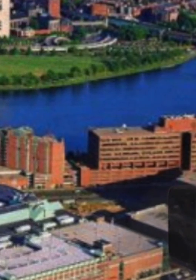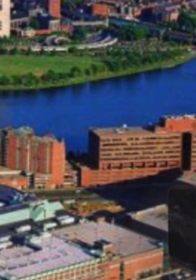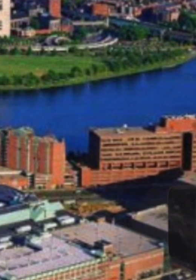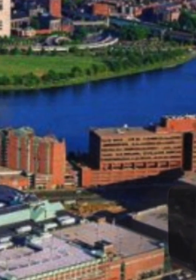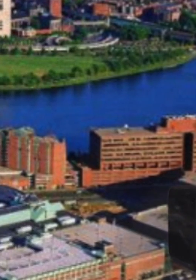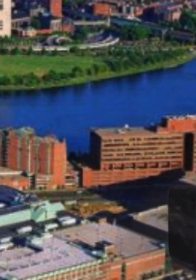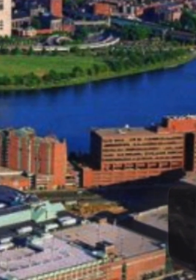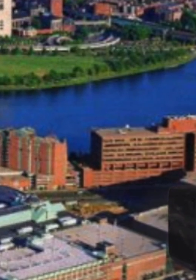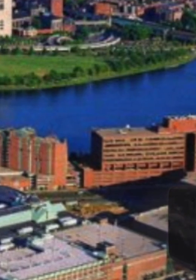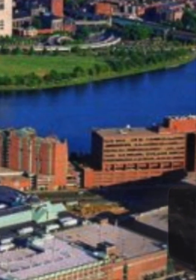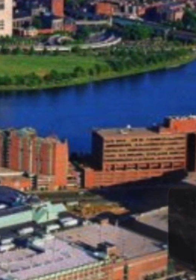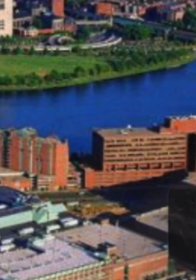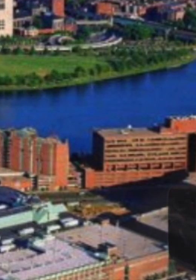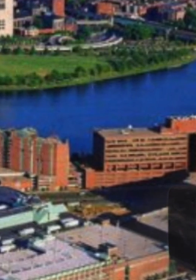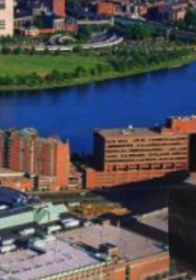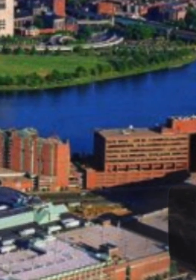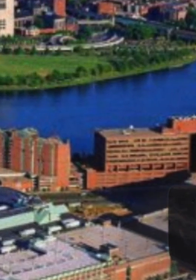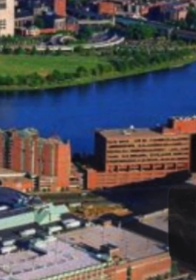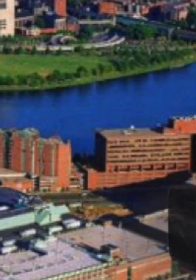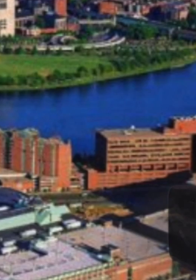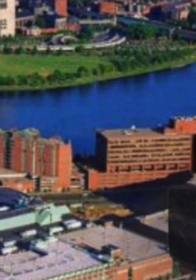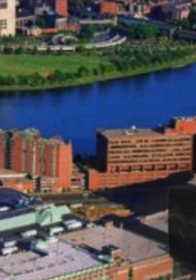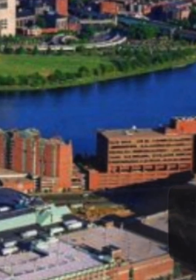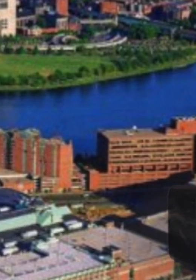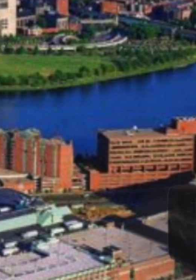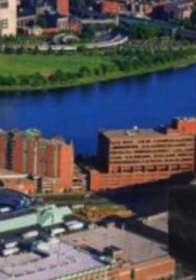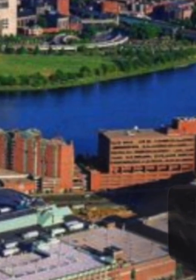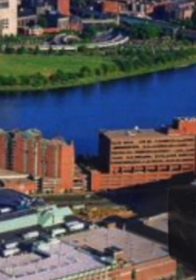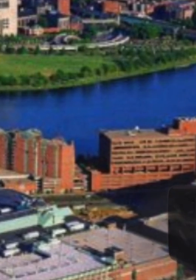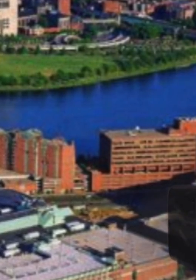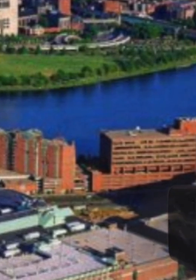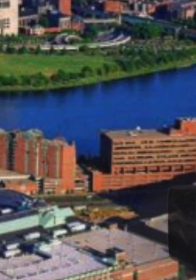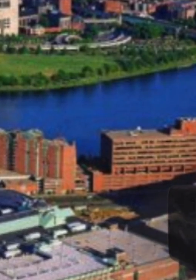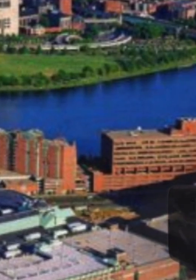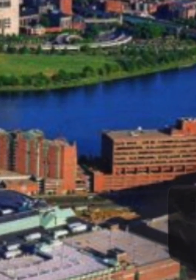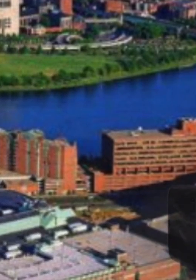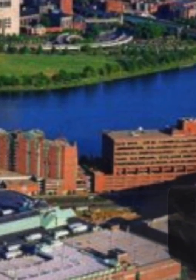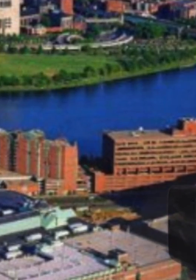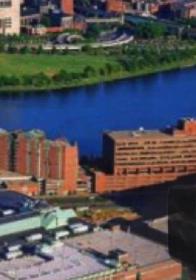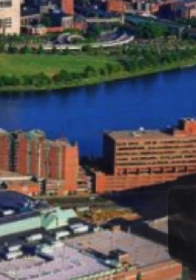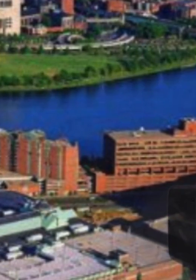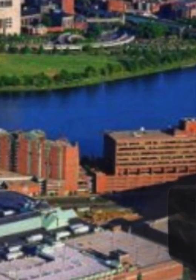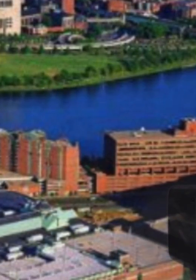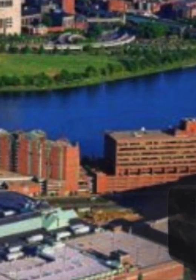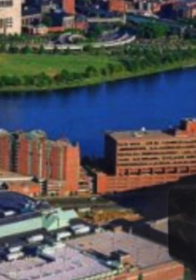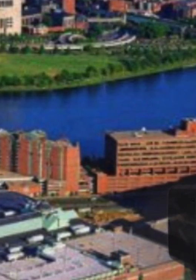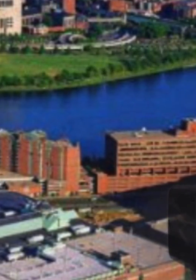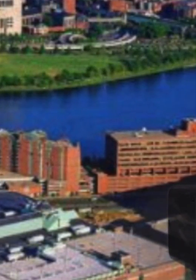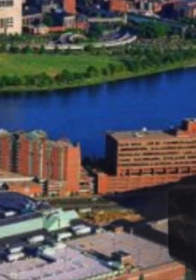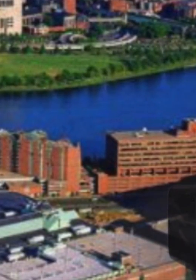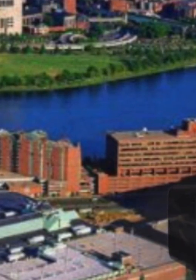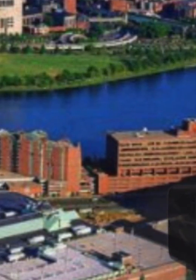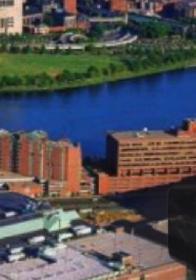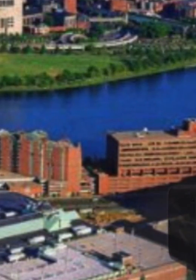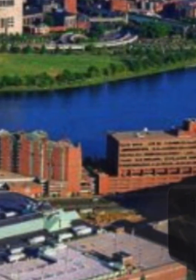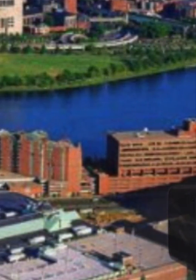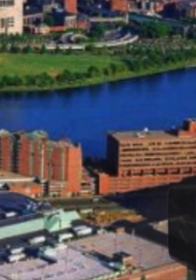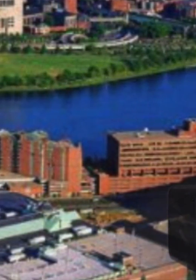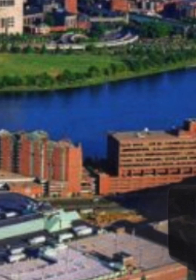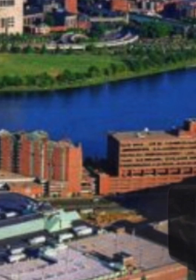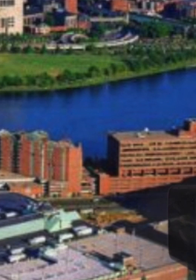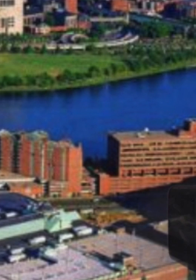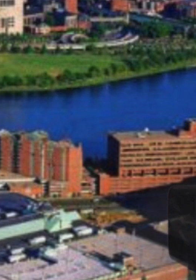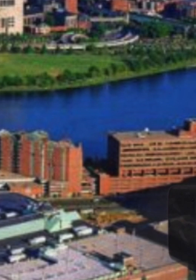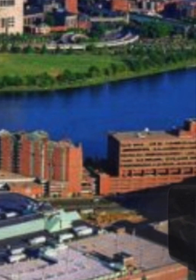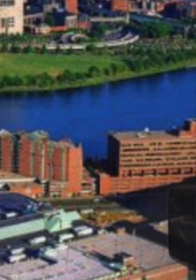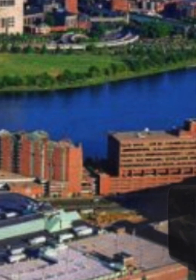和 EMT 在内的急救人员注射疫苗。该州疫苗计划的下一步将集中在综合护